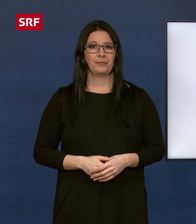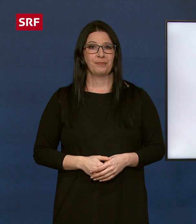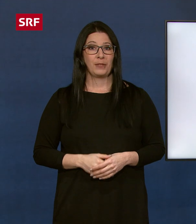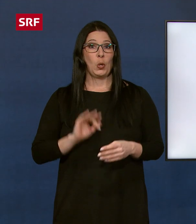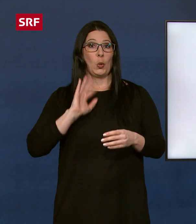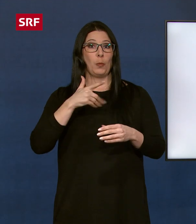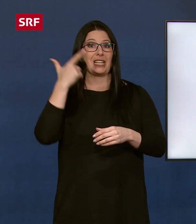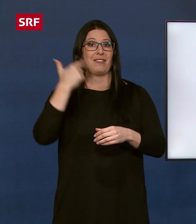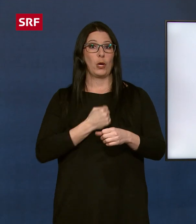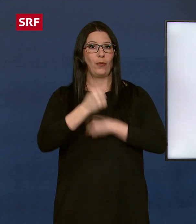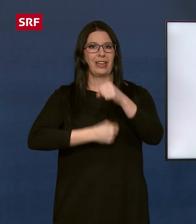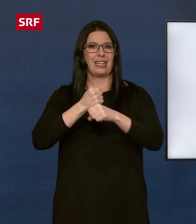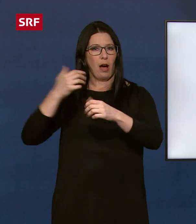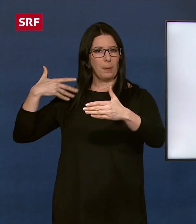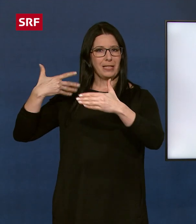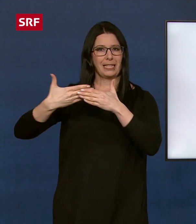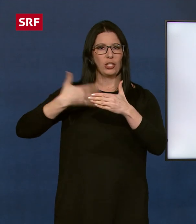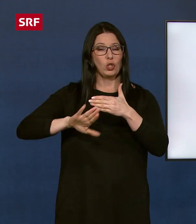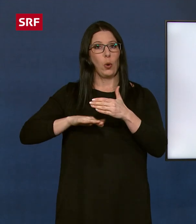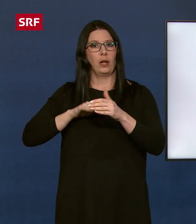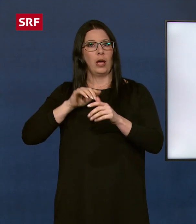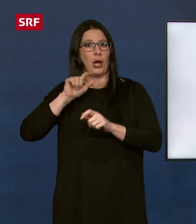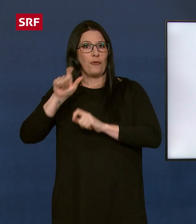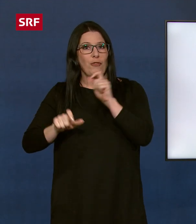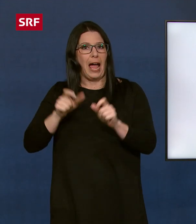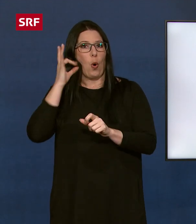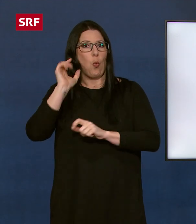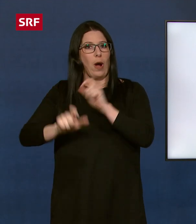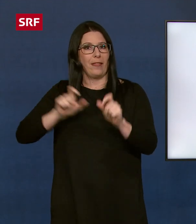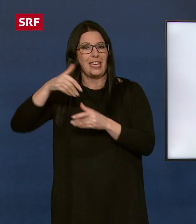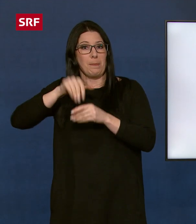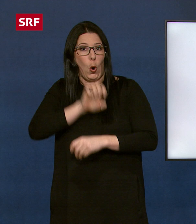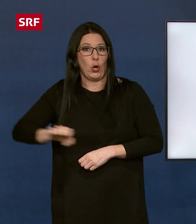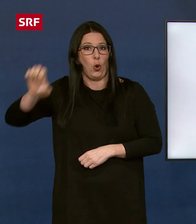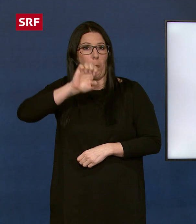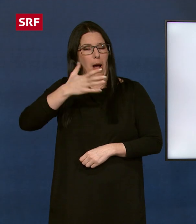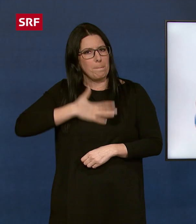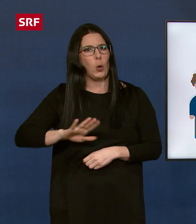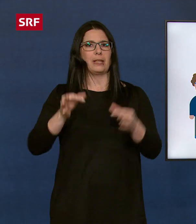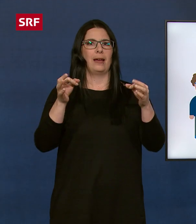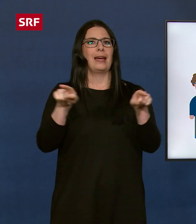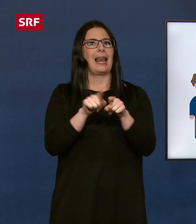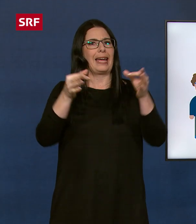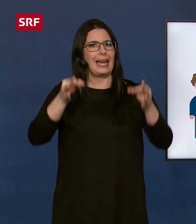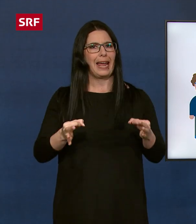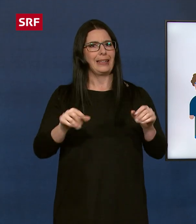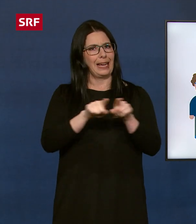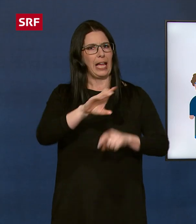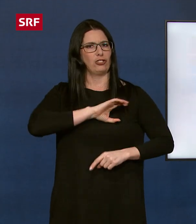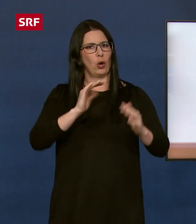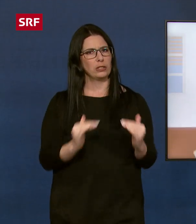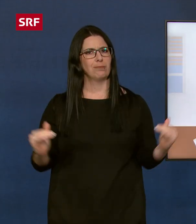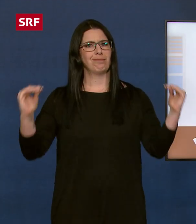mehr als 200 Jahren setzen sich v.a. in Europa dafür ein, die gleichen Rechte und Chancen wie Männer zu haben.